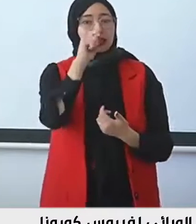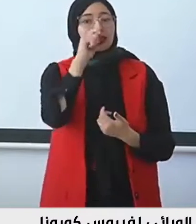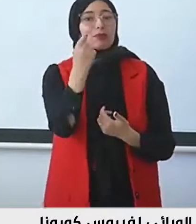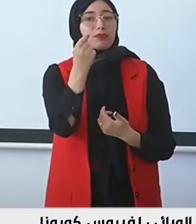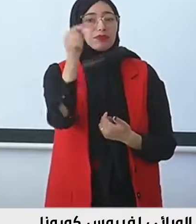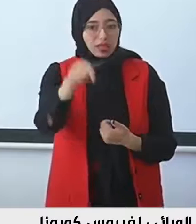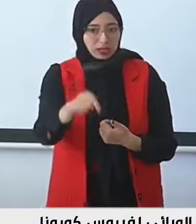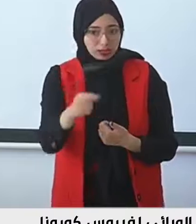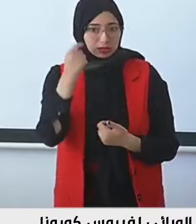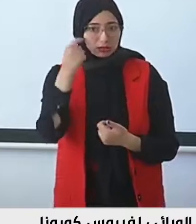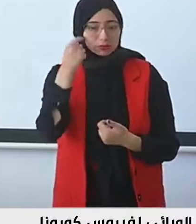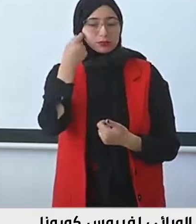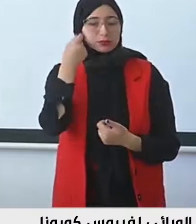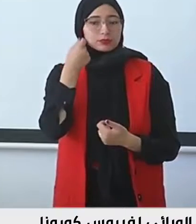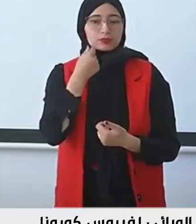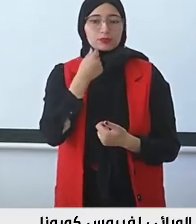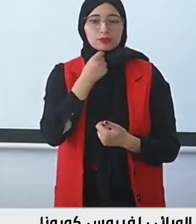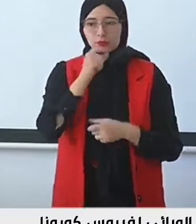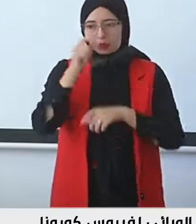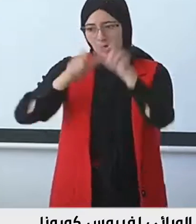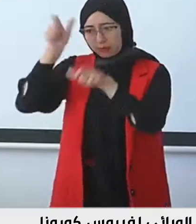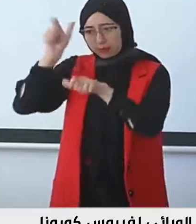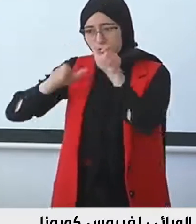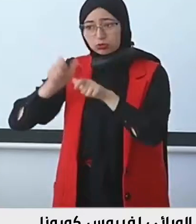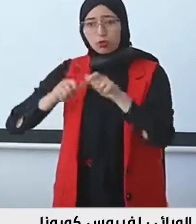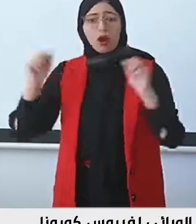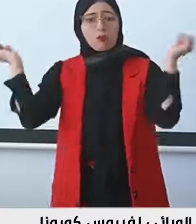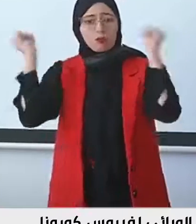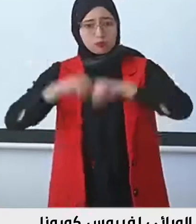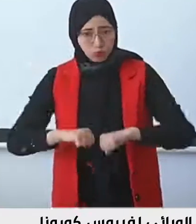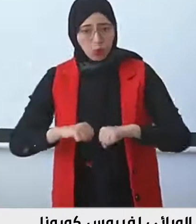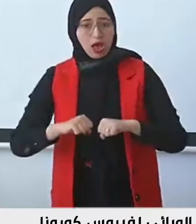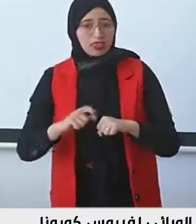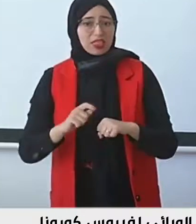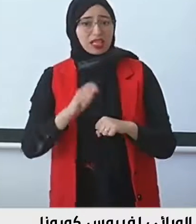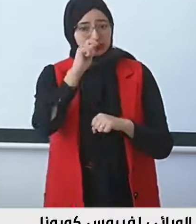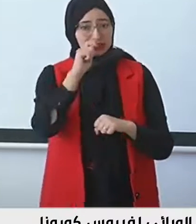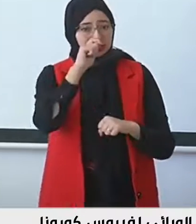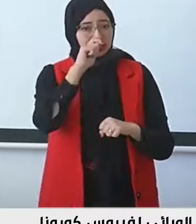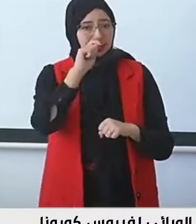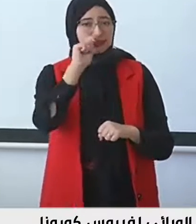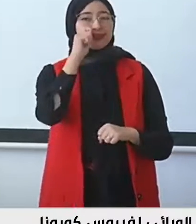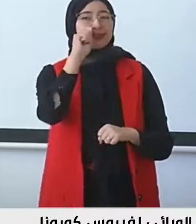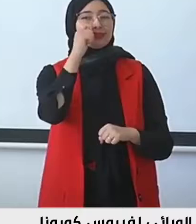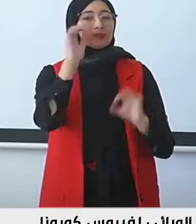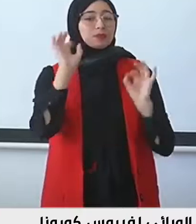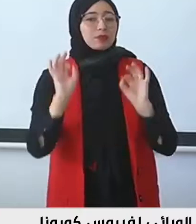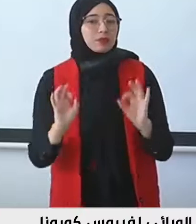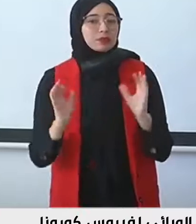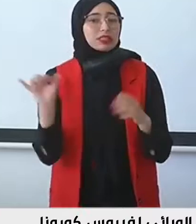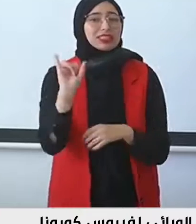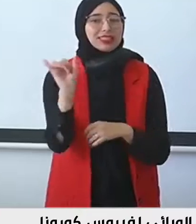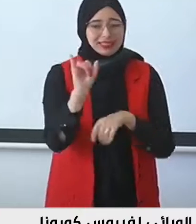هذايا. الأشخاص اللي هو مخول لهم باش يقوموا بعملية أخذ العينات هما